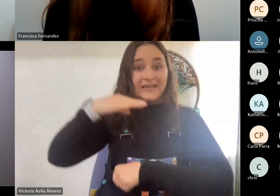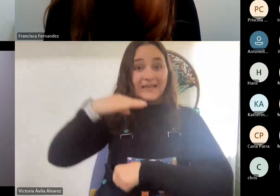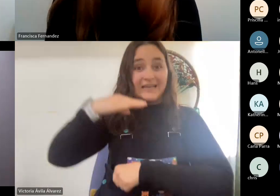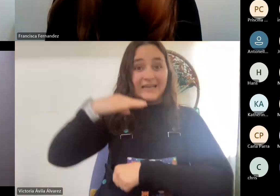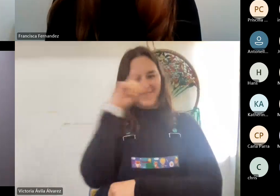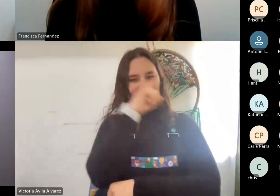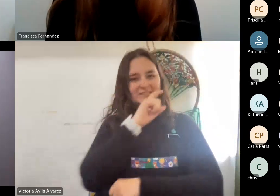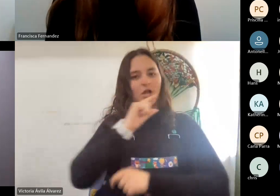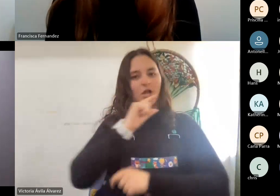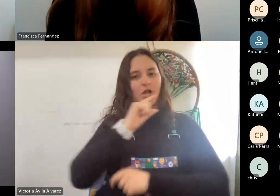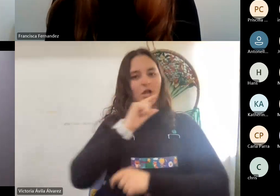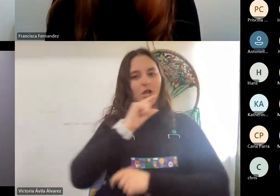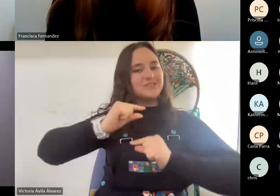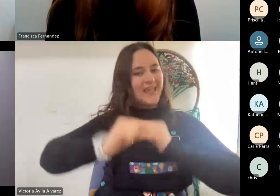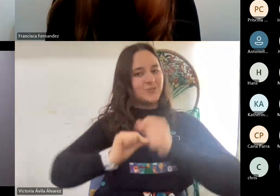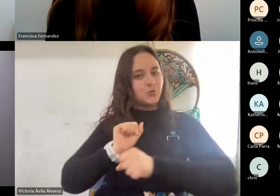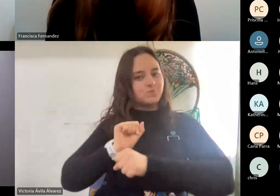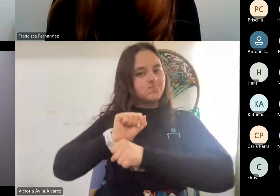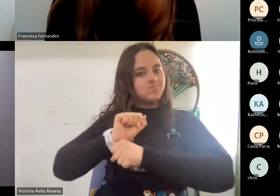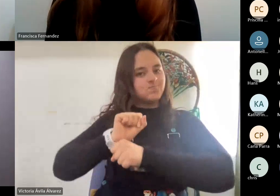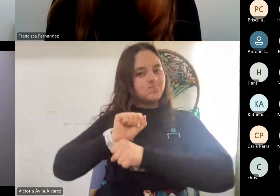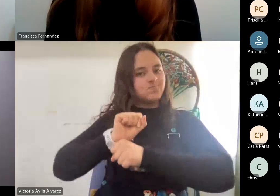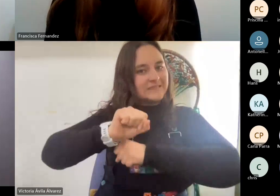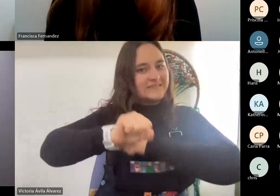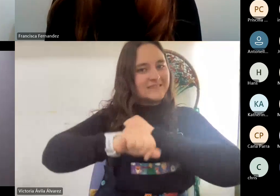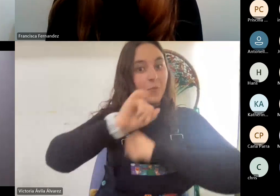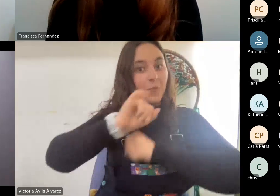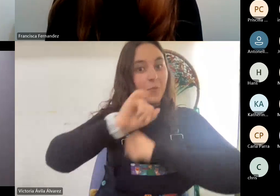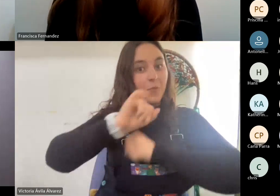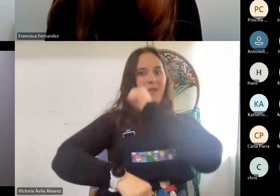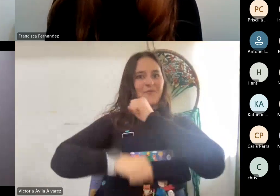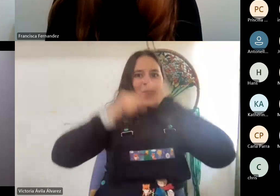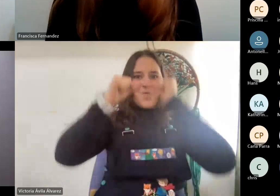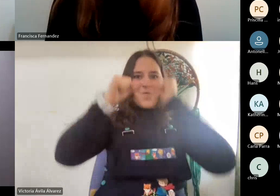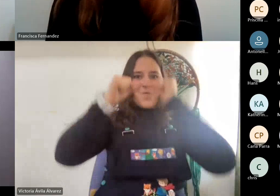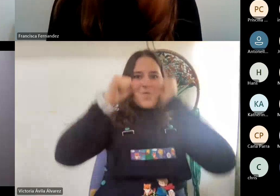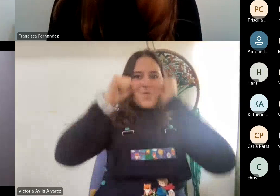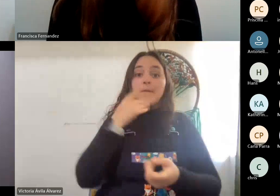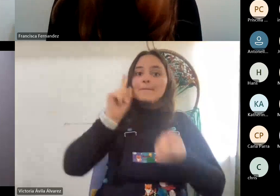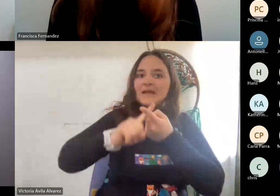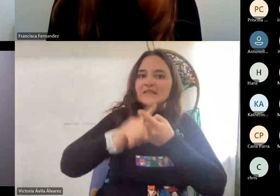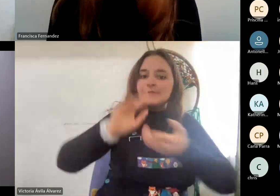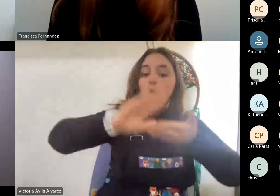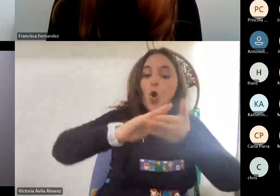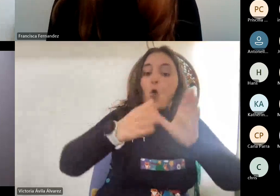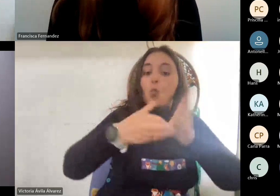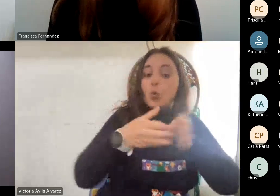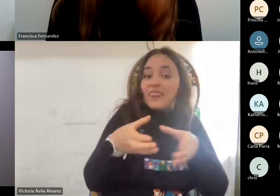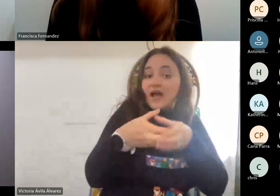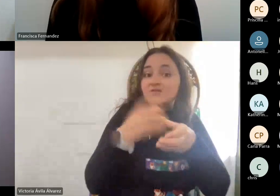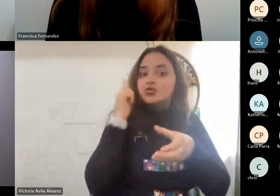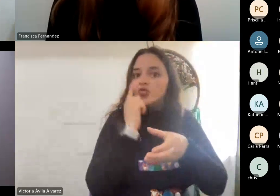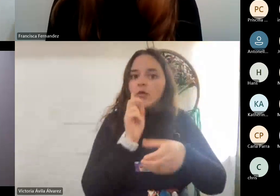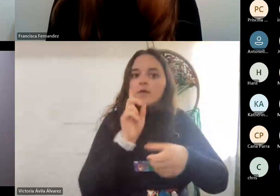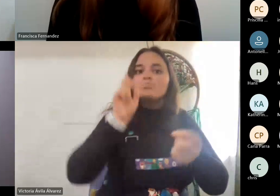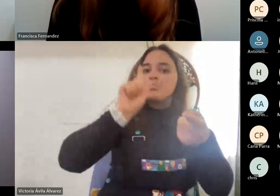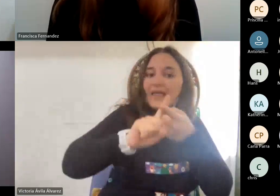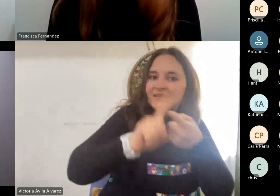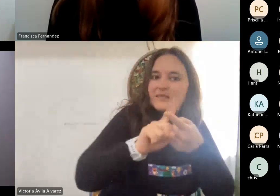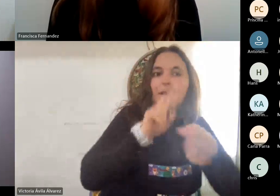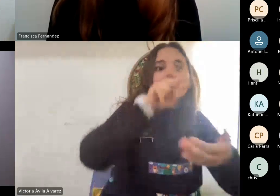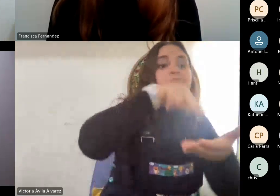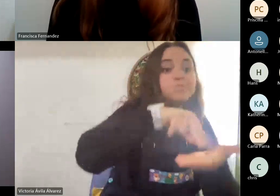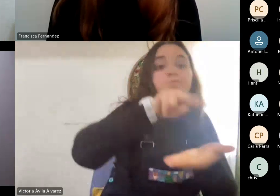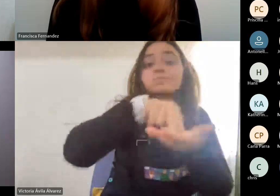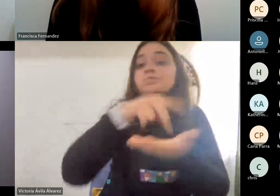de aprobar, a veces aprobarlo rápido no es fácil, pero poco a poco, Aceptarlo. conociendo, van a poder aceptarlo.